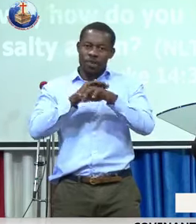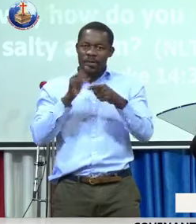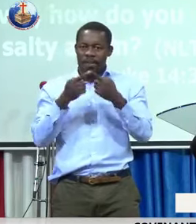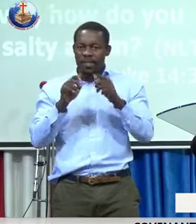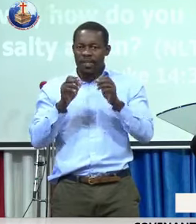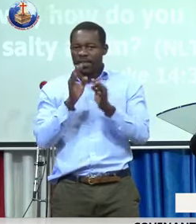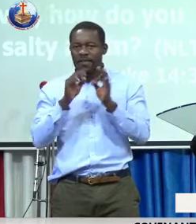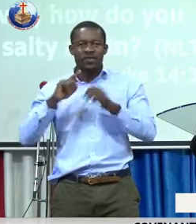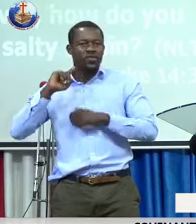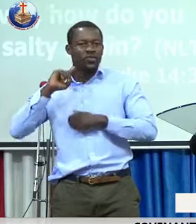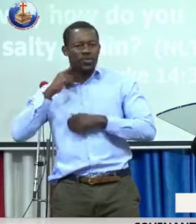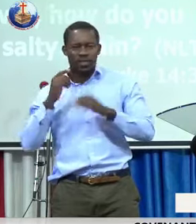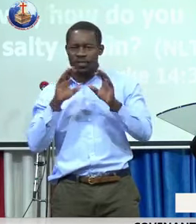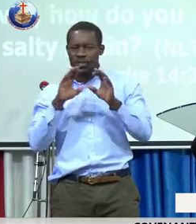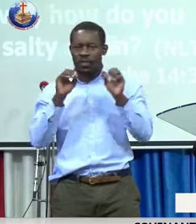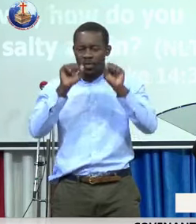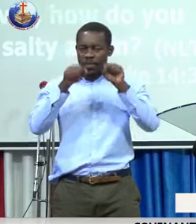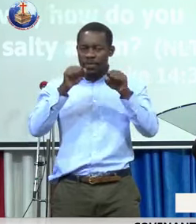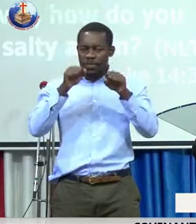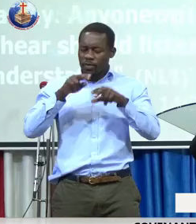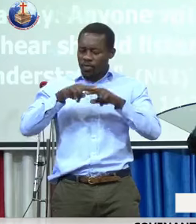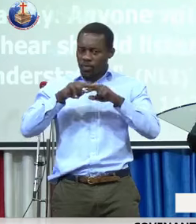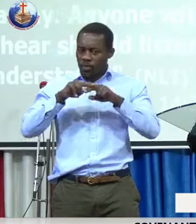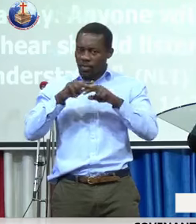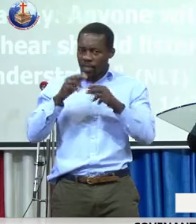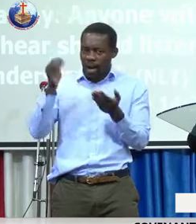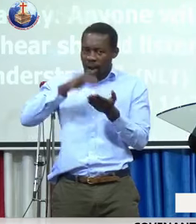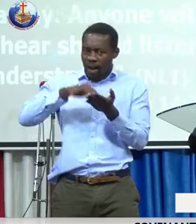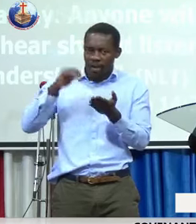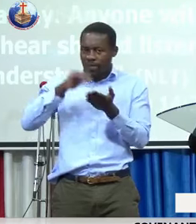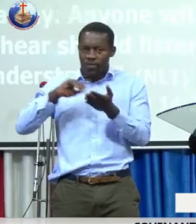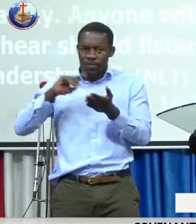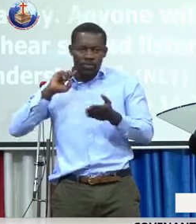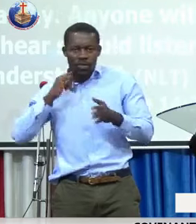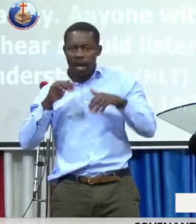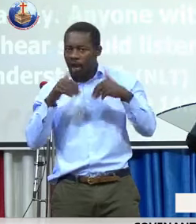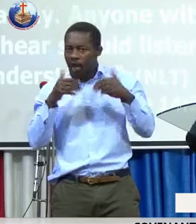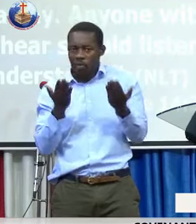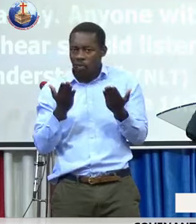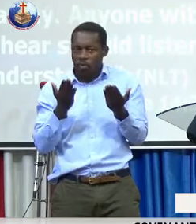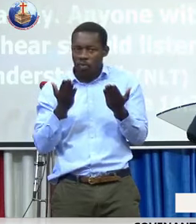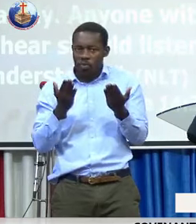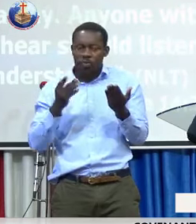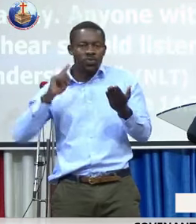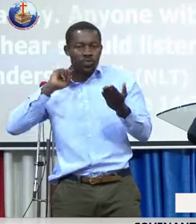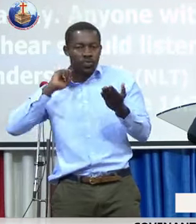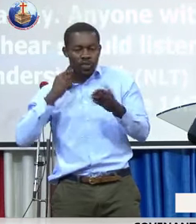flavor, how do you make it salty again? Flavorless salt is good neither for